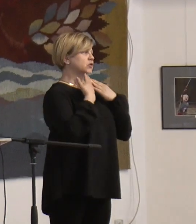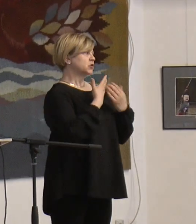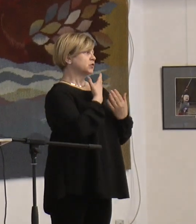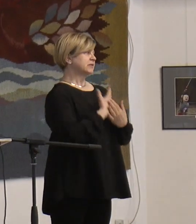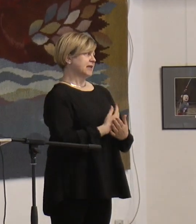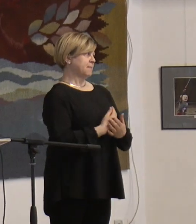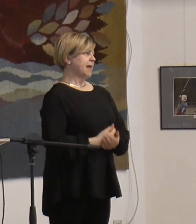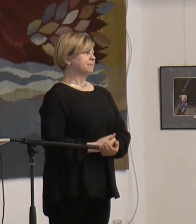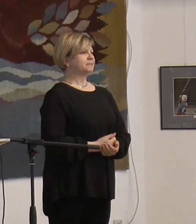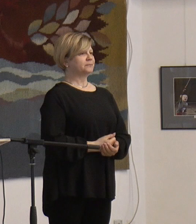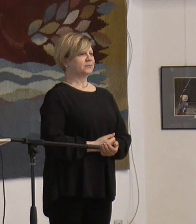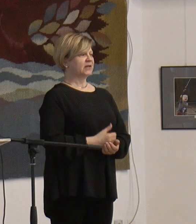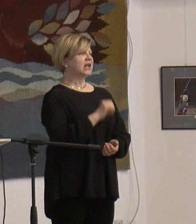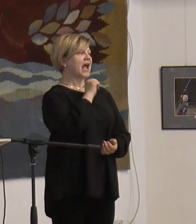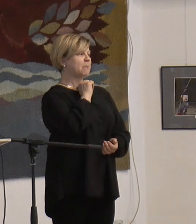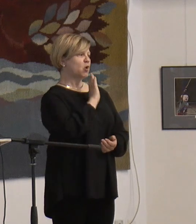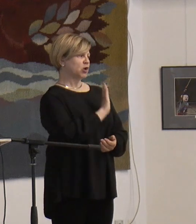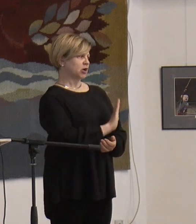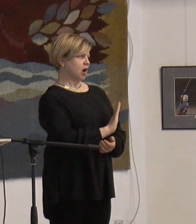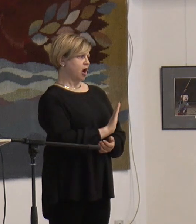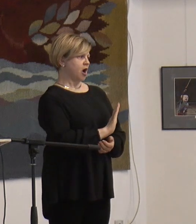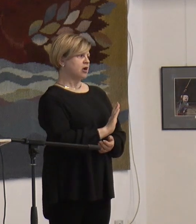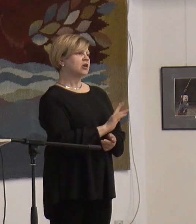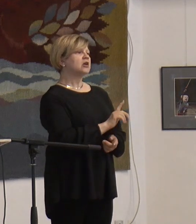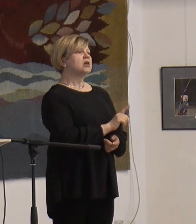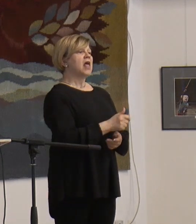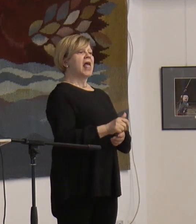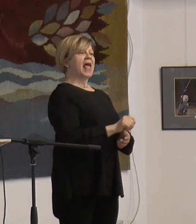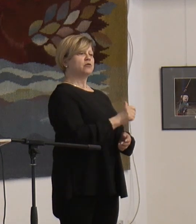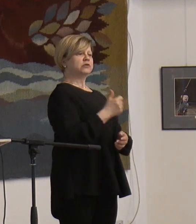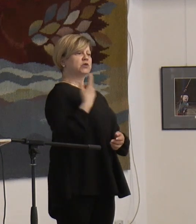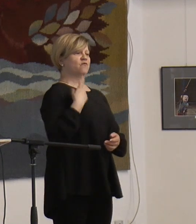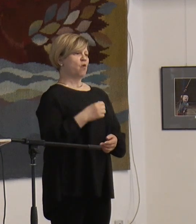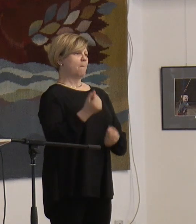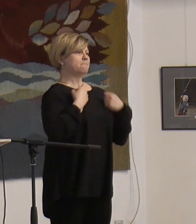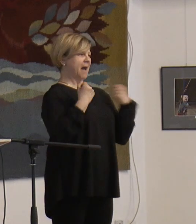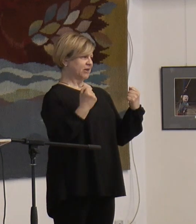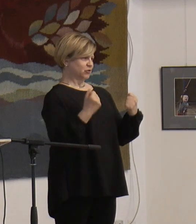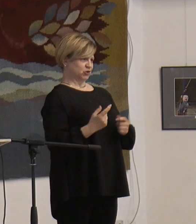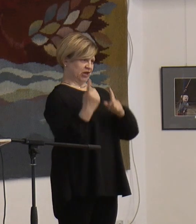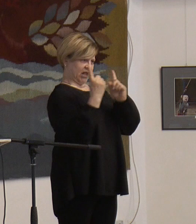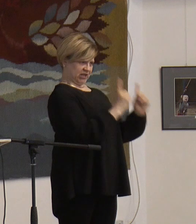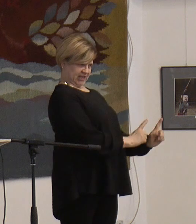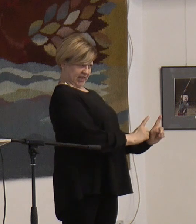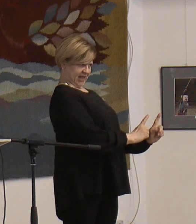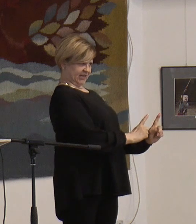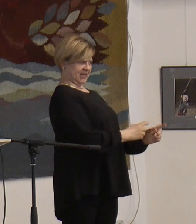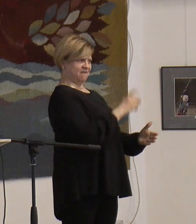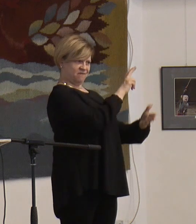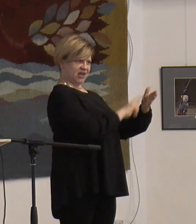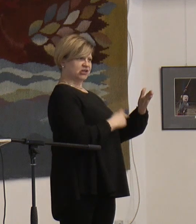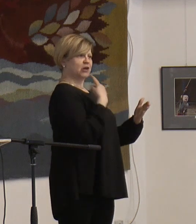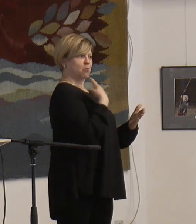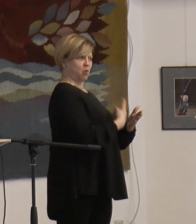Köszönjük szépen Ferenc Gábornak, aki először volt bátorsága kiállni ide, verset